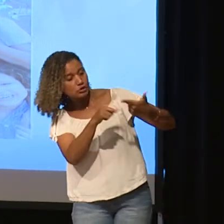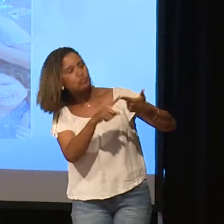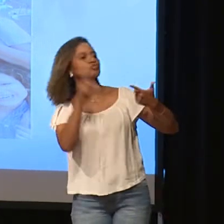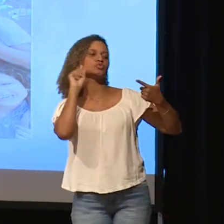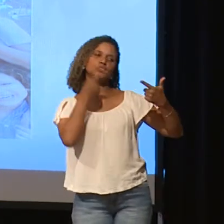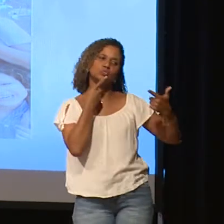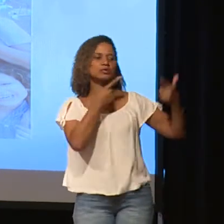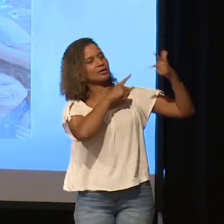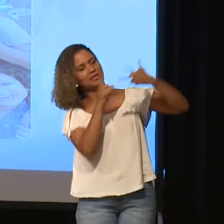ouvinte.